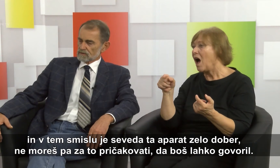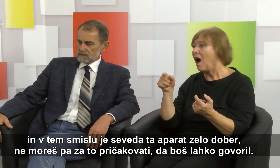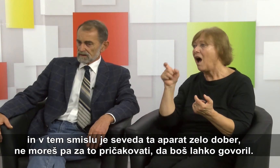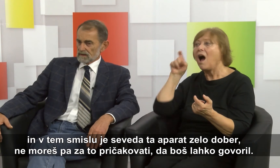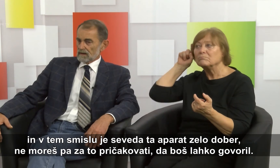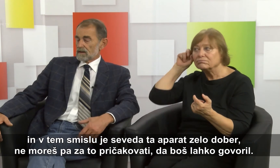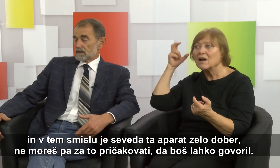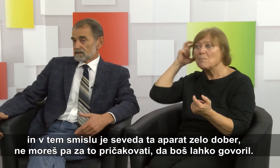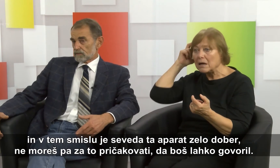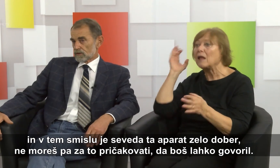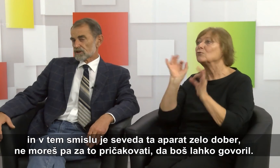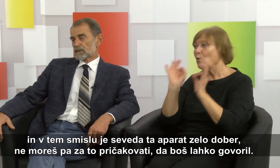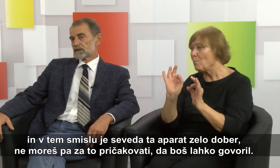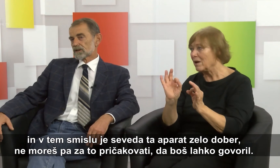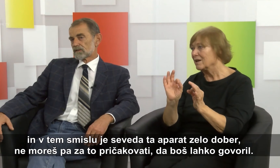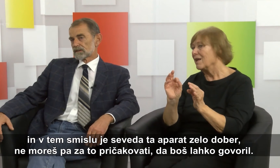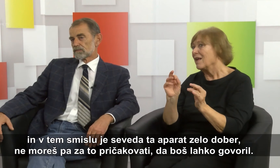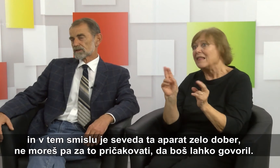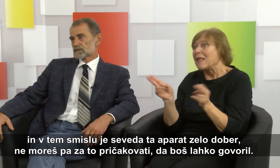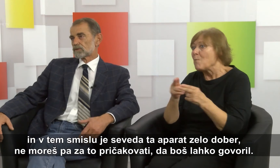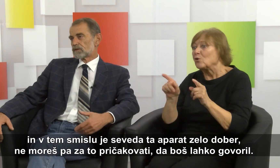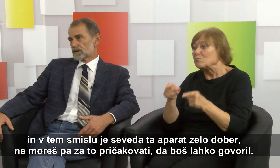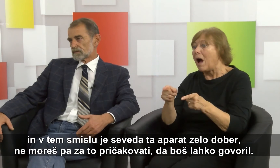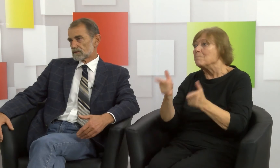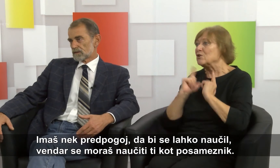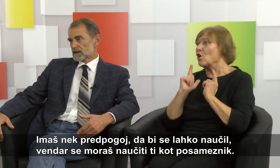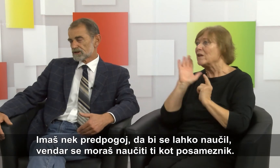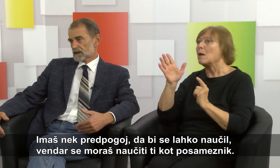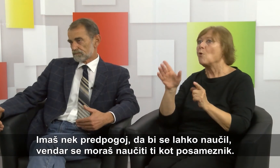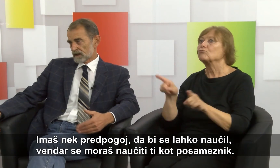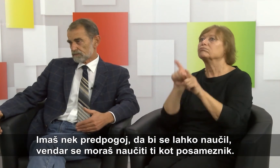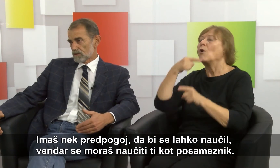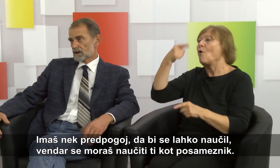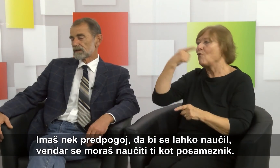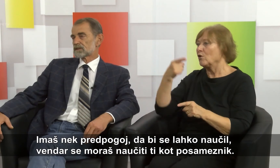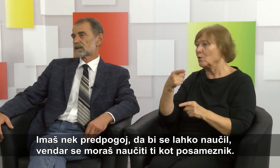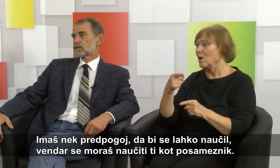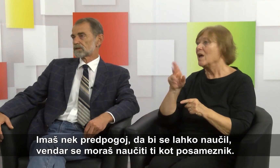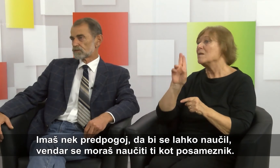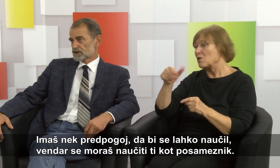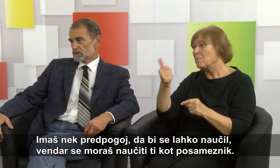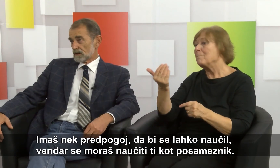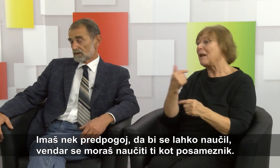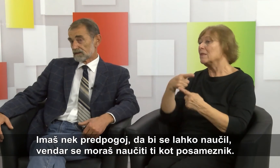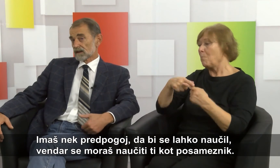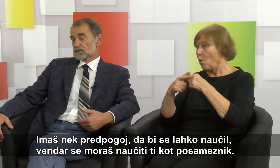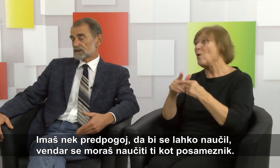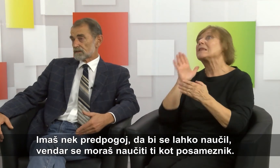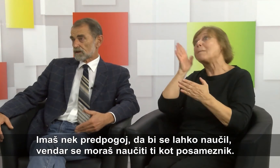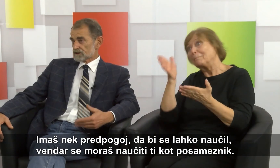dober, ne moreš pa pričakovati, da boš za to govoril. Imaš nek predpogoj, da bi se lahko naučil, vendar naučiti se moraš ti